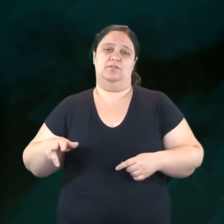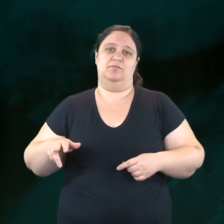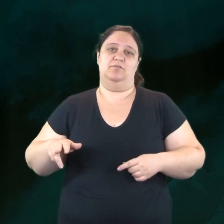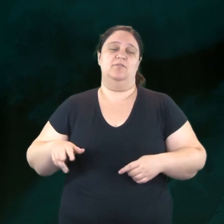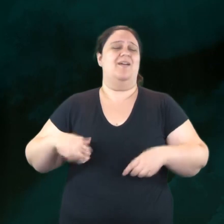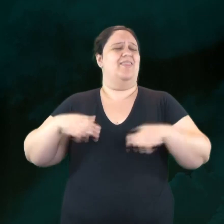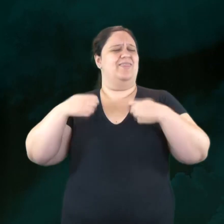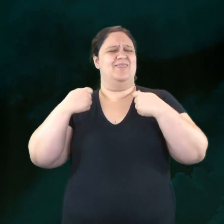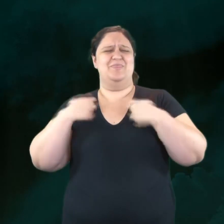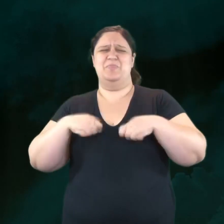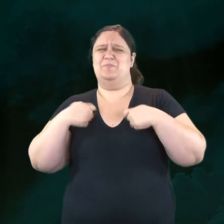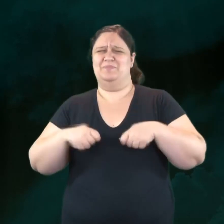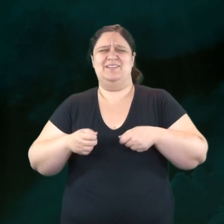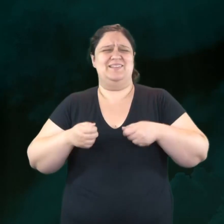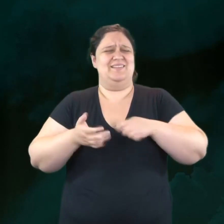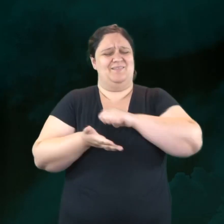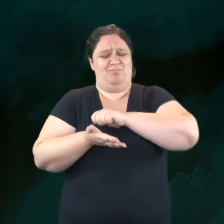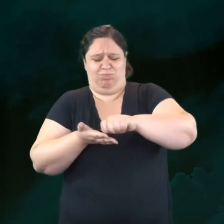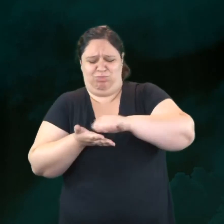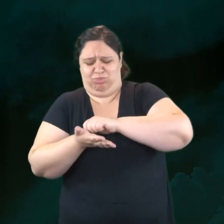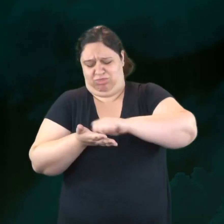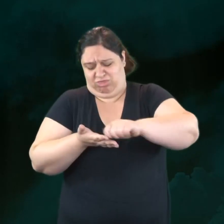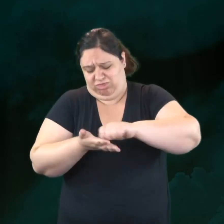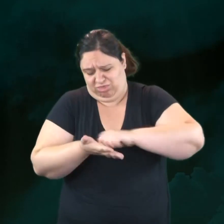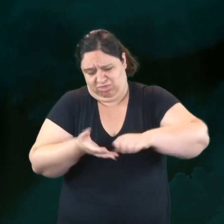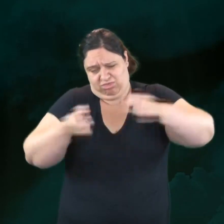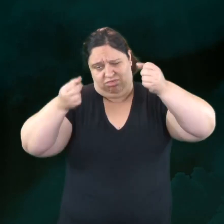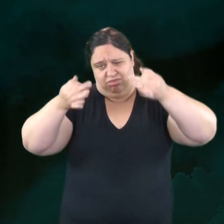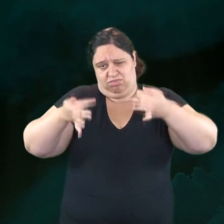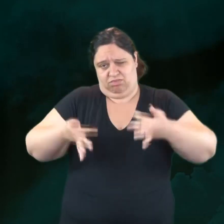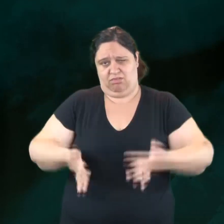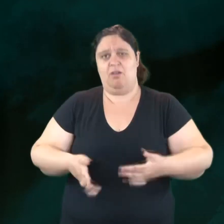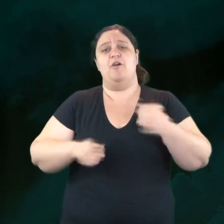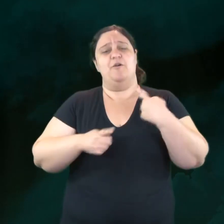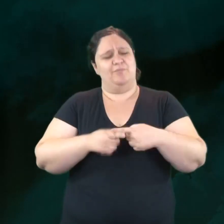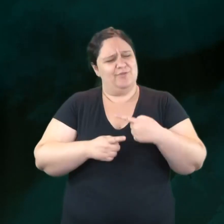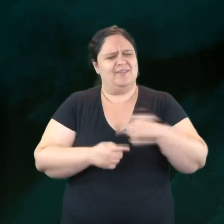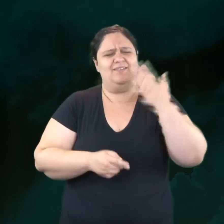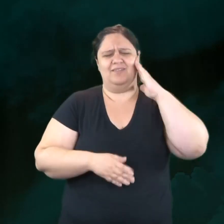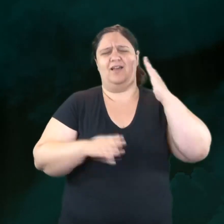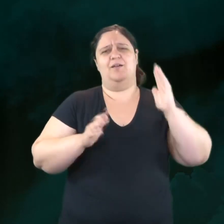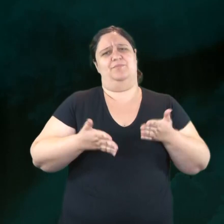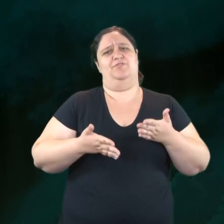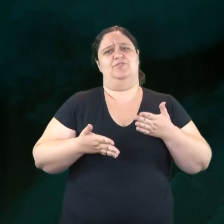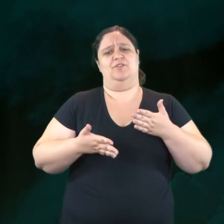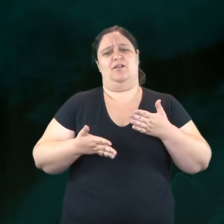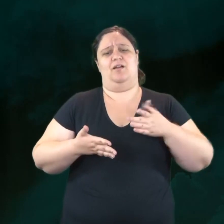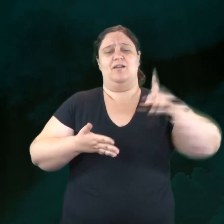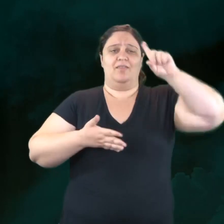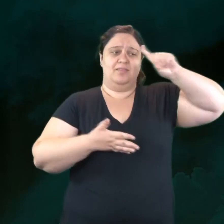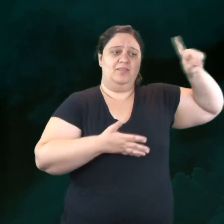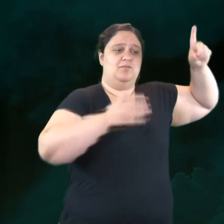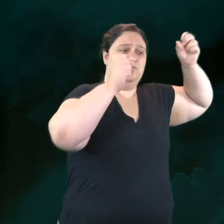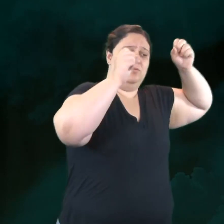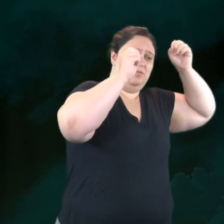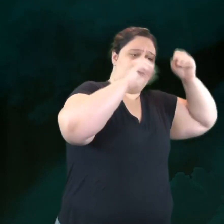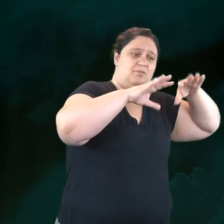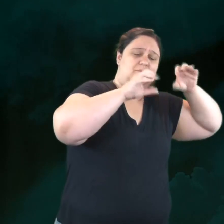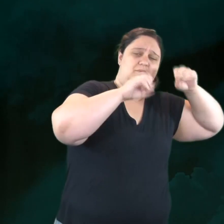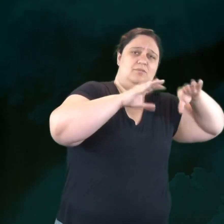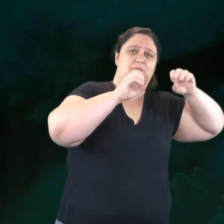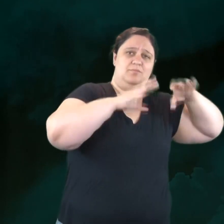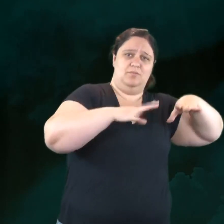há necessidade de que eu vos escreva, porquanto vós mesmos estáis por Deus instruídos, que